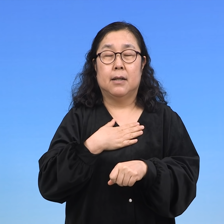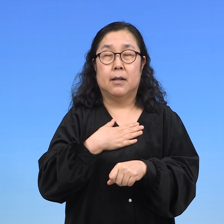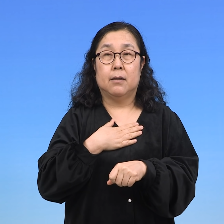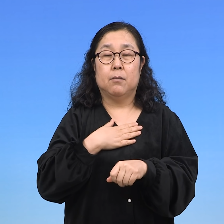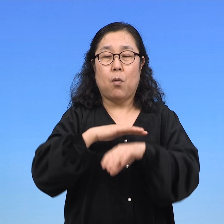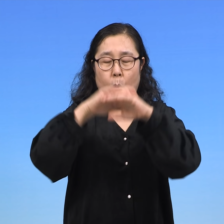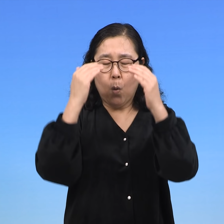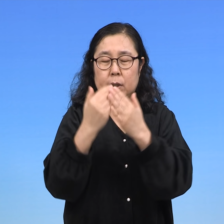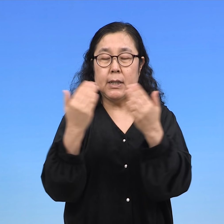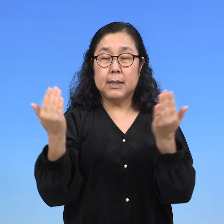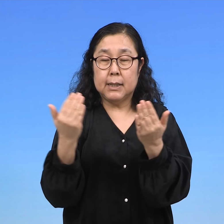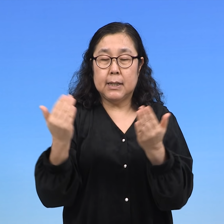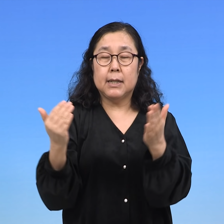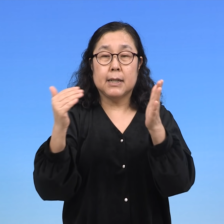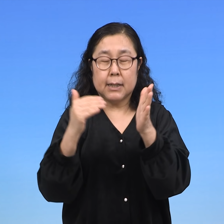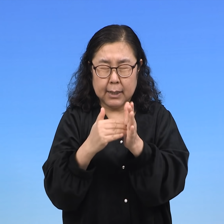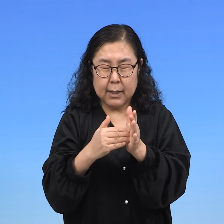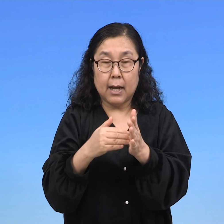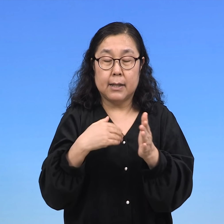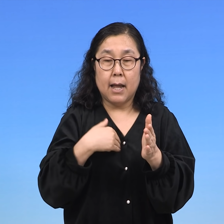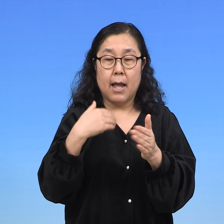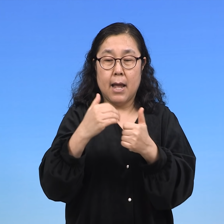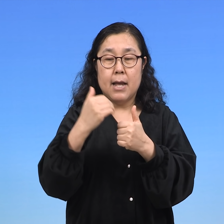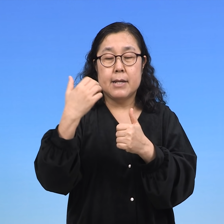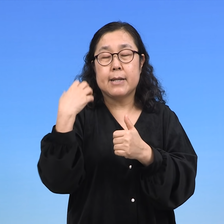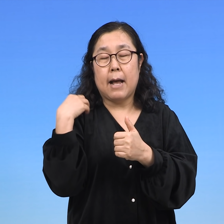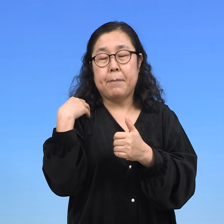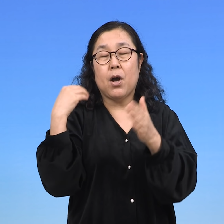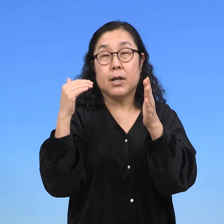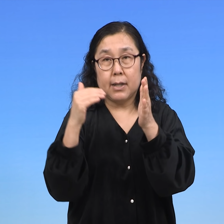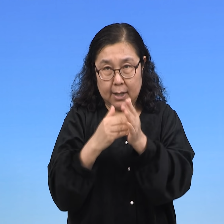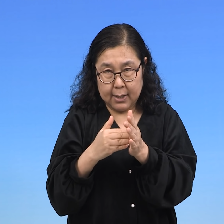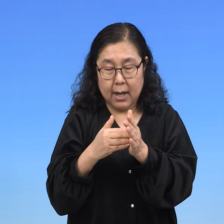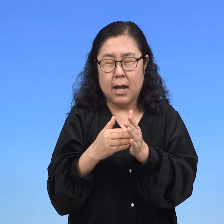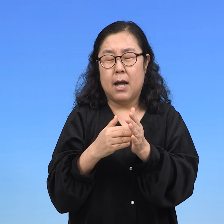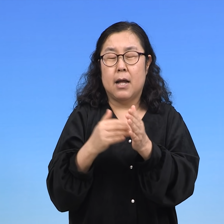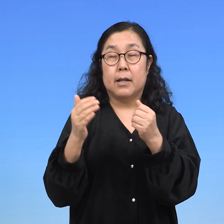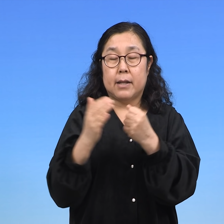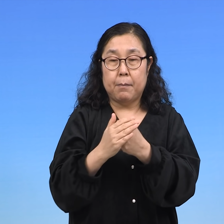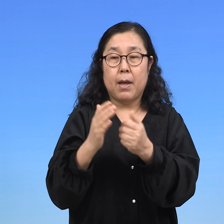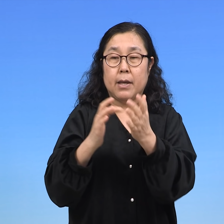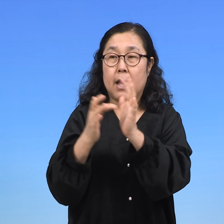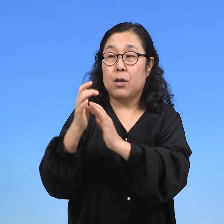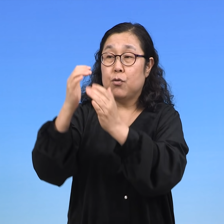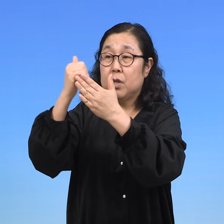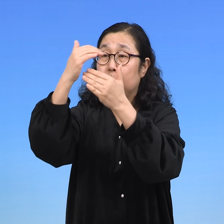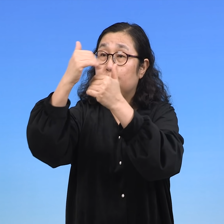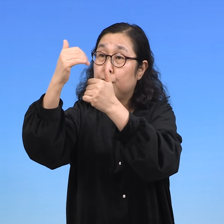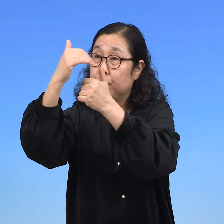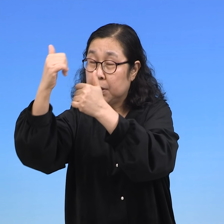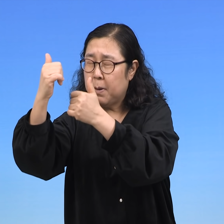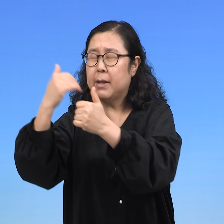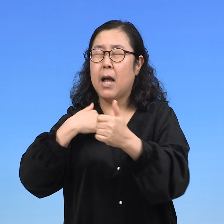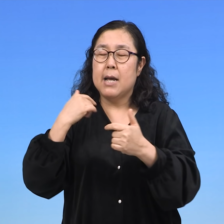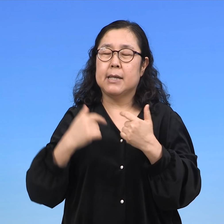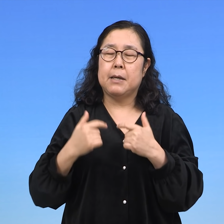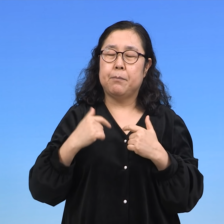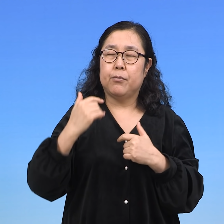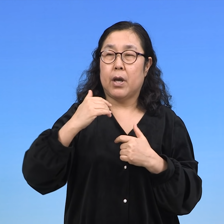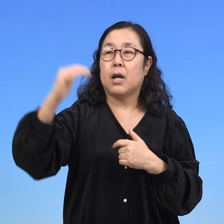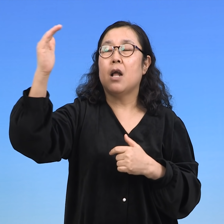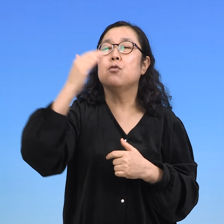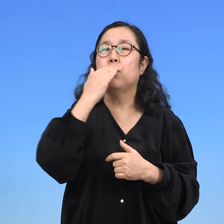감을 수 있다는 겁니다. 이제 내 사명이 끝났기 때문에 나는 이제 주님의 부르심에 이제 나는 순종하면 주님 앞으로 흔쾌하게